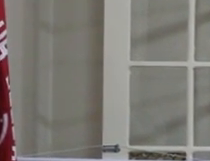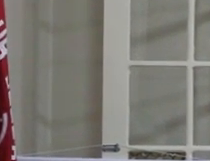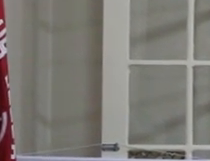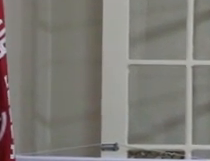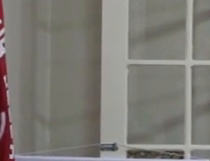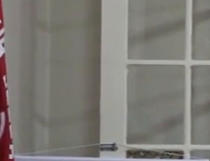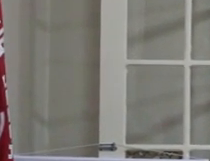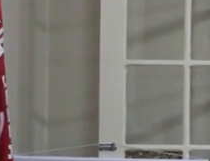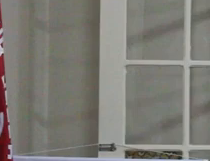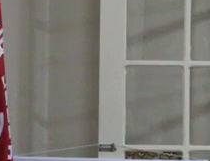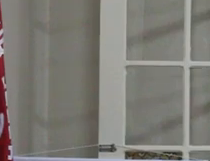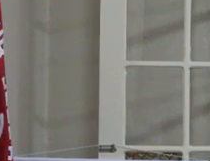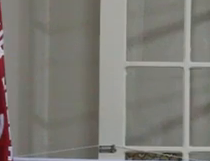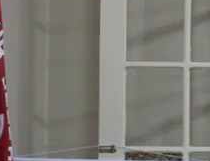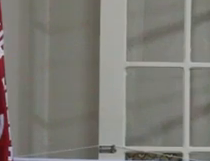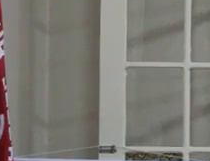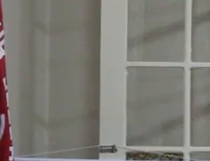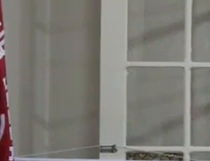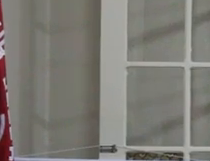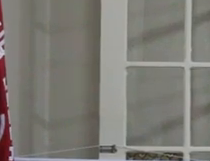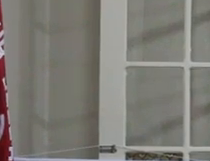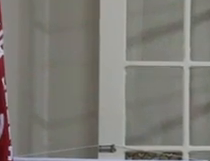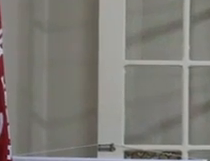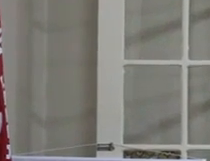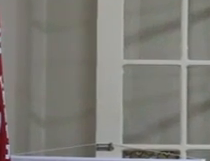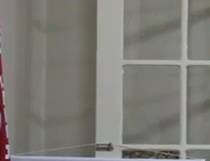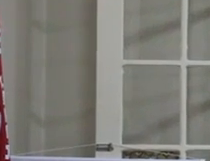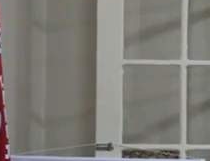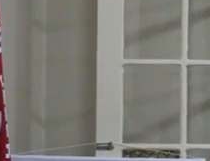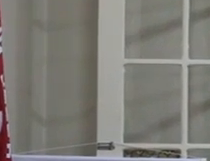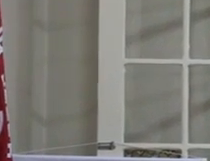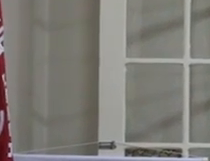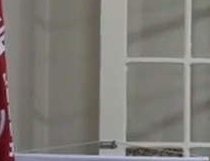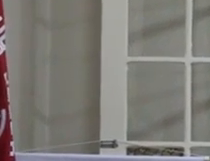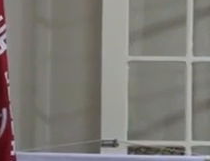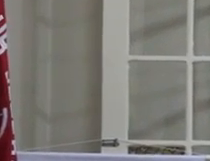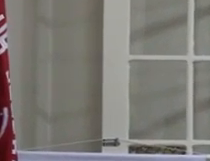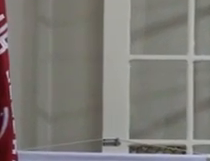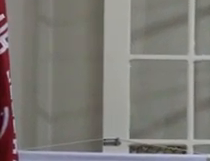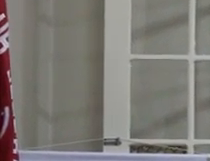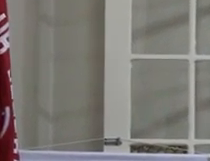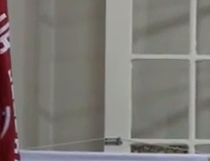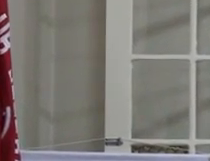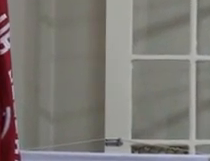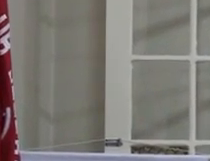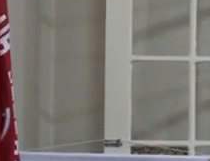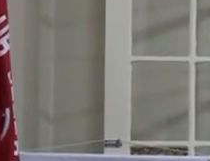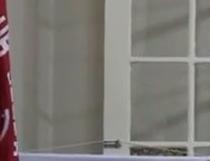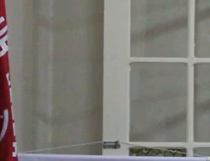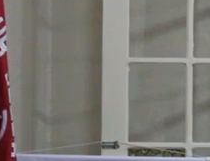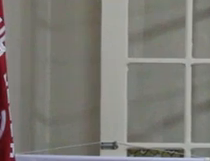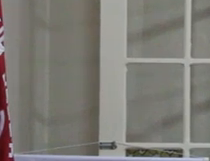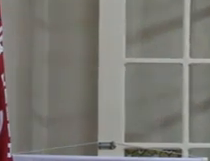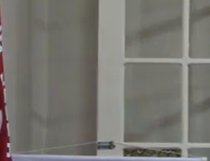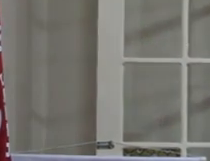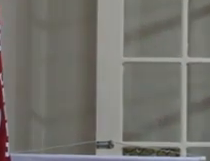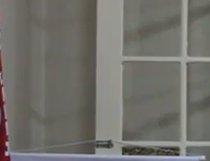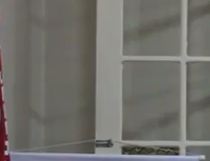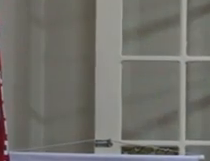eu sou do Conselho Regional de Administração do Paraná, sou diretor e conselheiro. estava em Realeza, depois